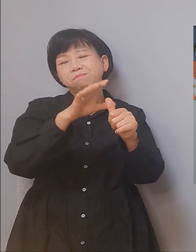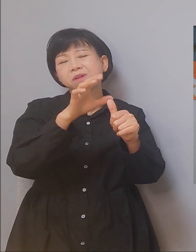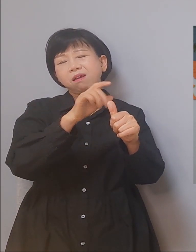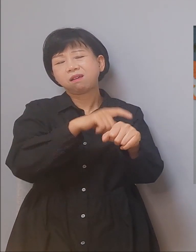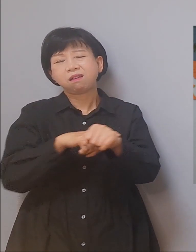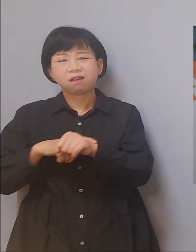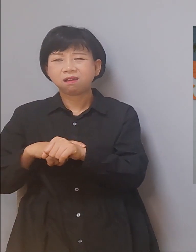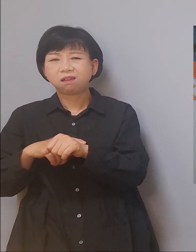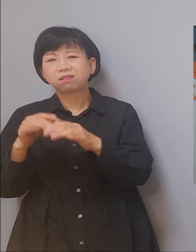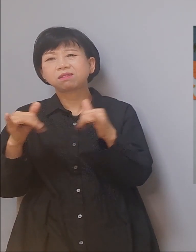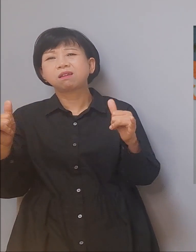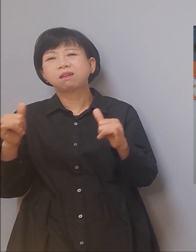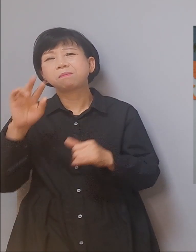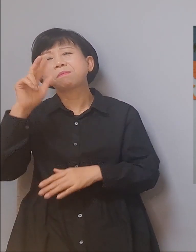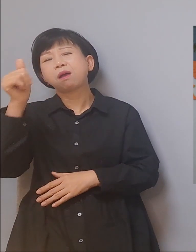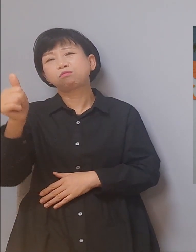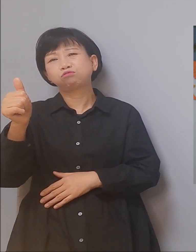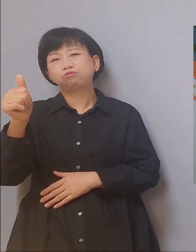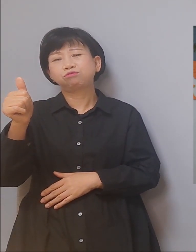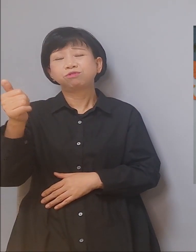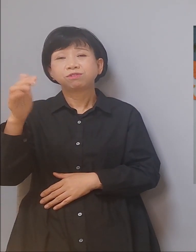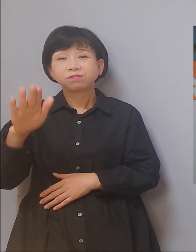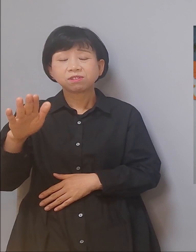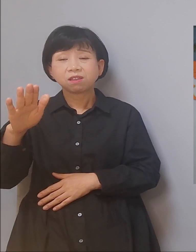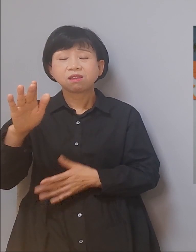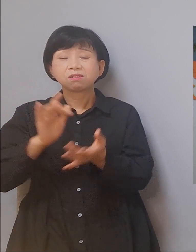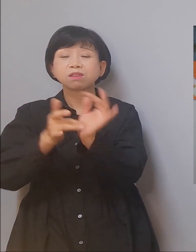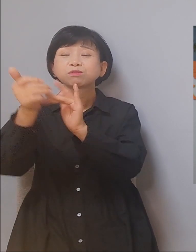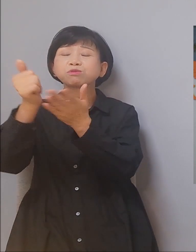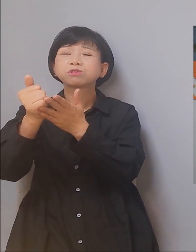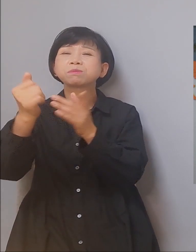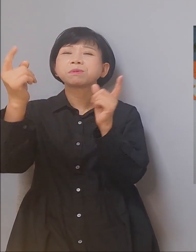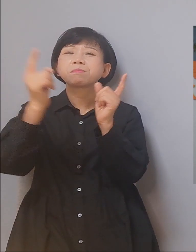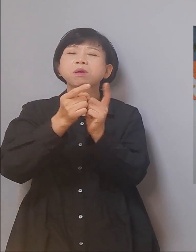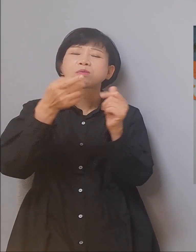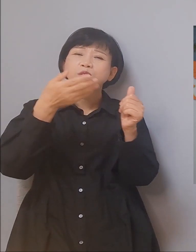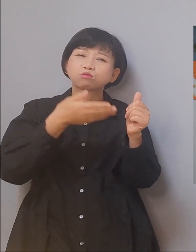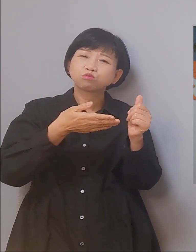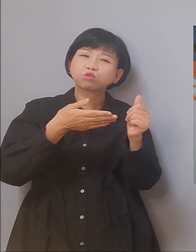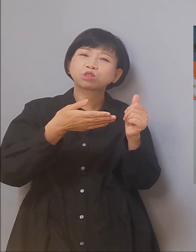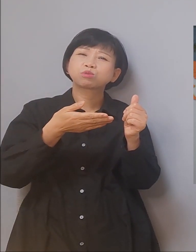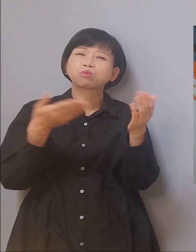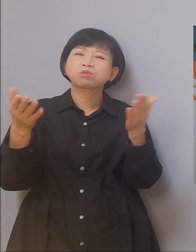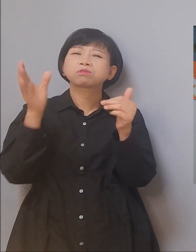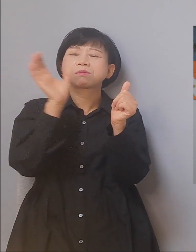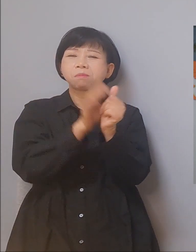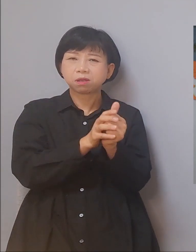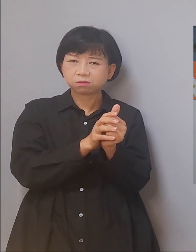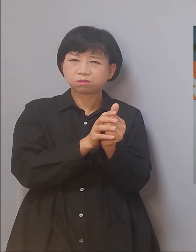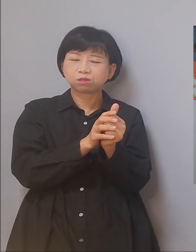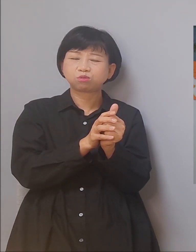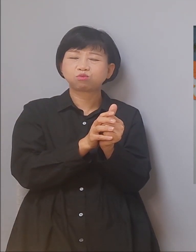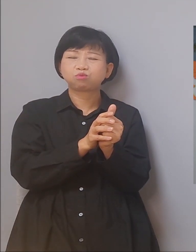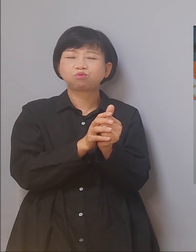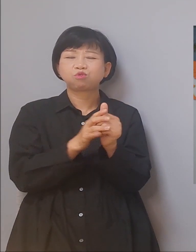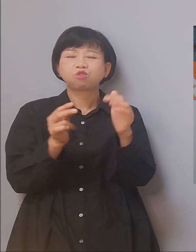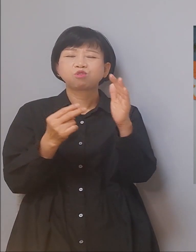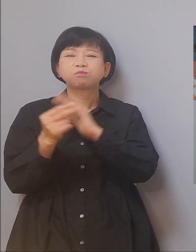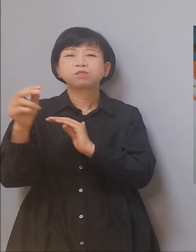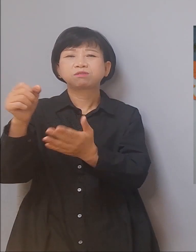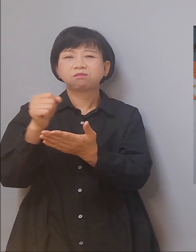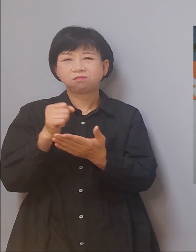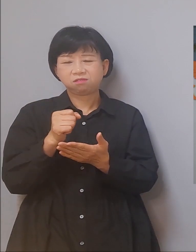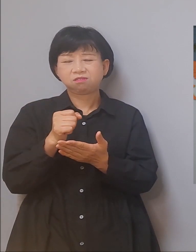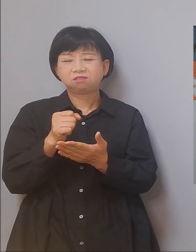그런 그에게 주님이 은혜를 입히셨습니다. 그런 그에게 사명을 감당할 수 있도록 비전을